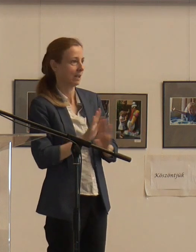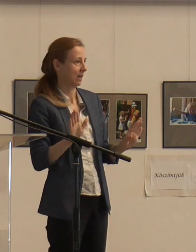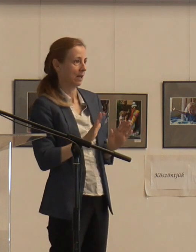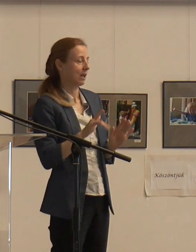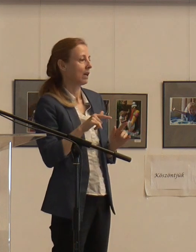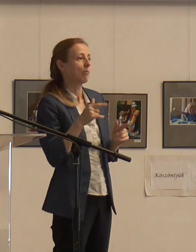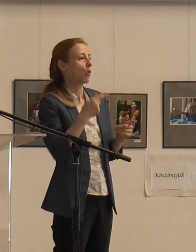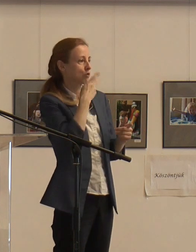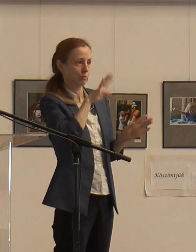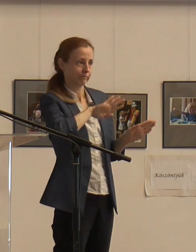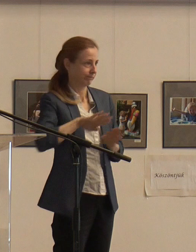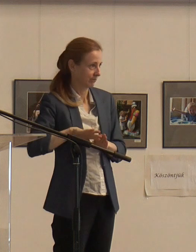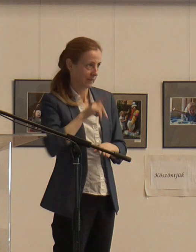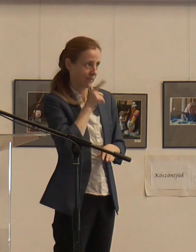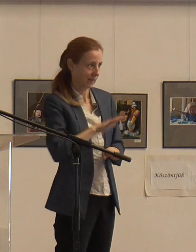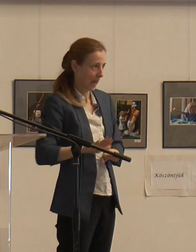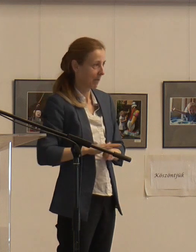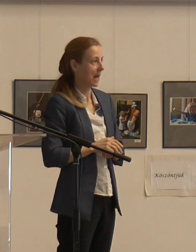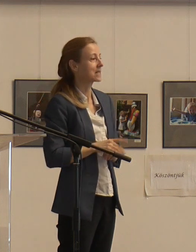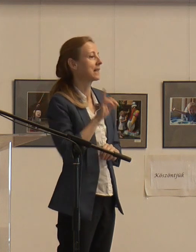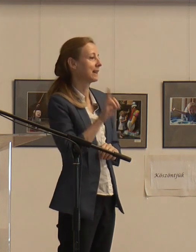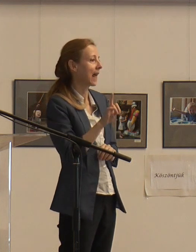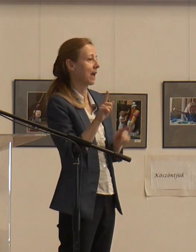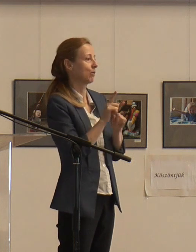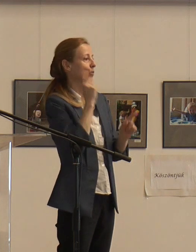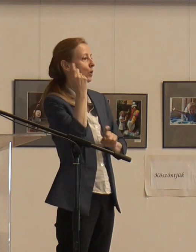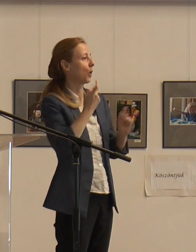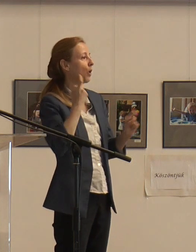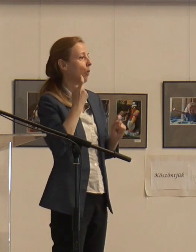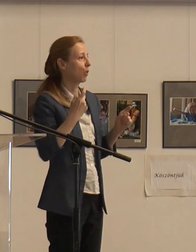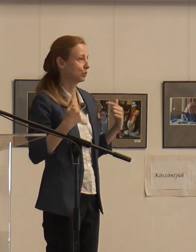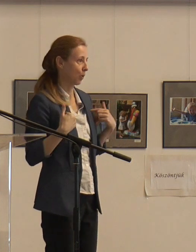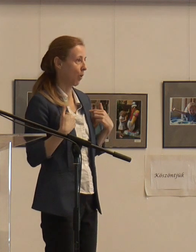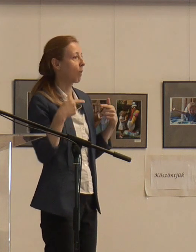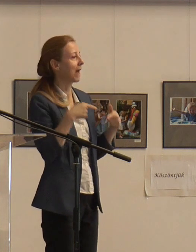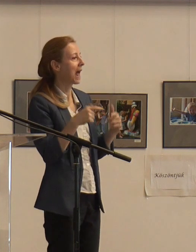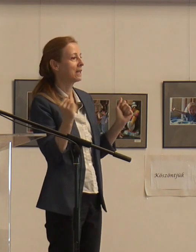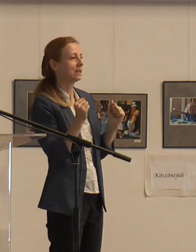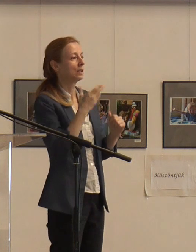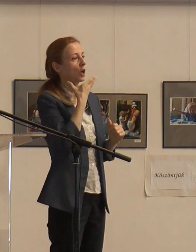ettől eltekintünk. De én úgy gondolom, hogy akkor is ez egy nagyon szép